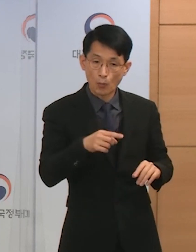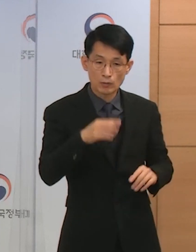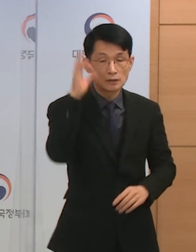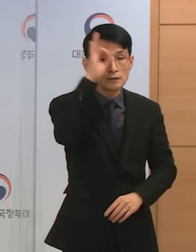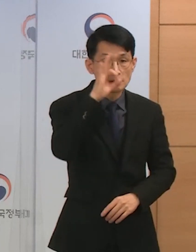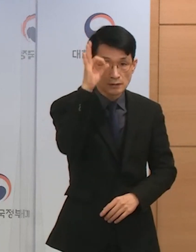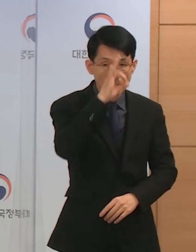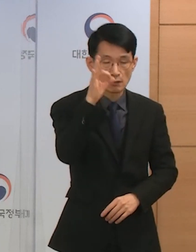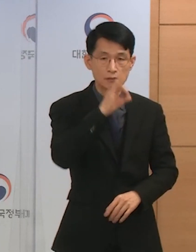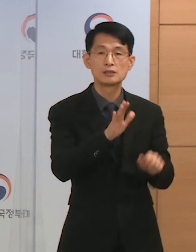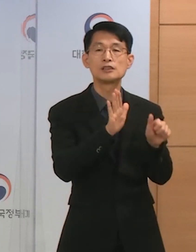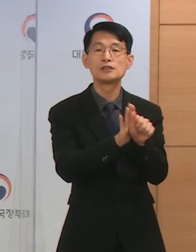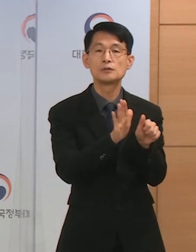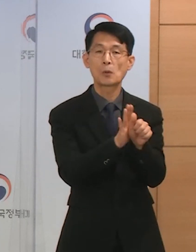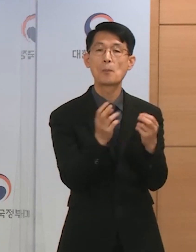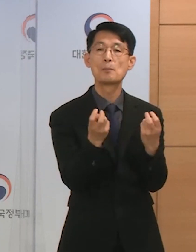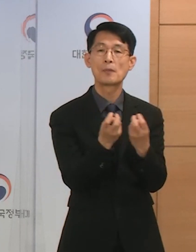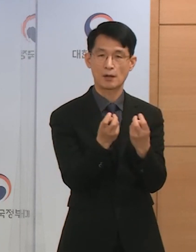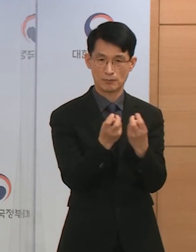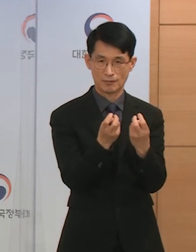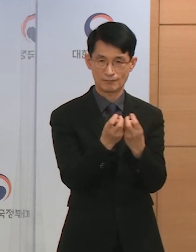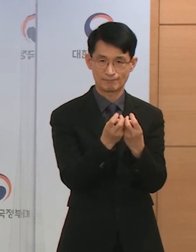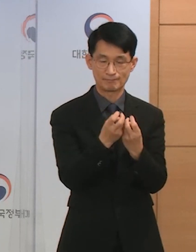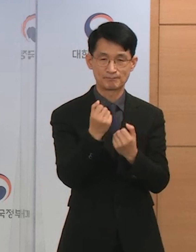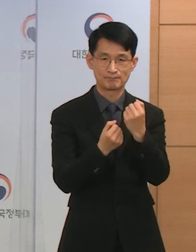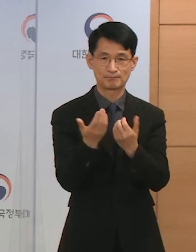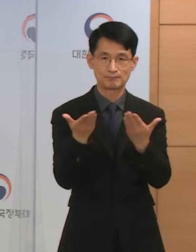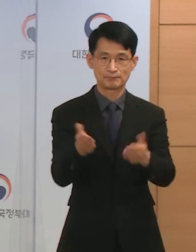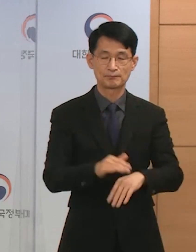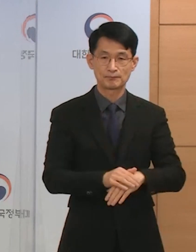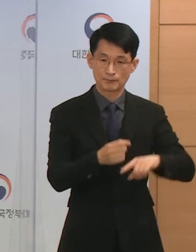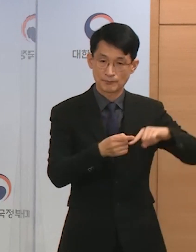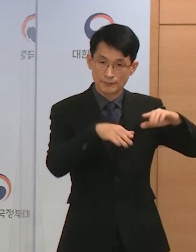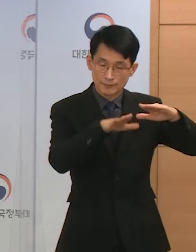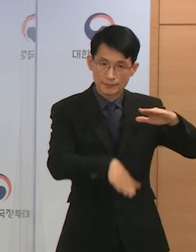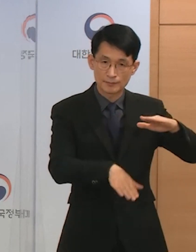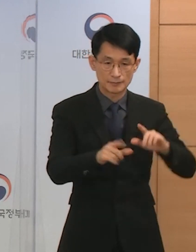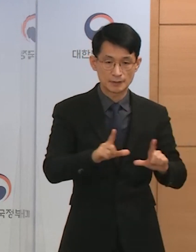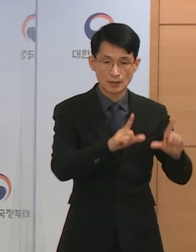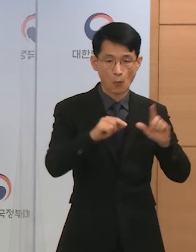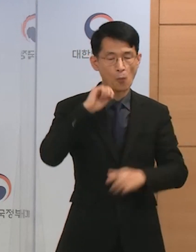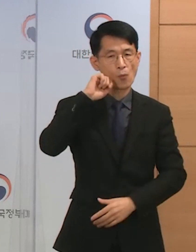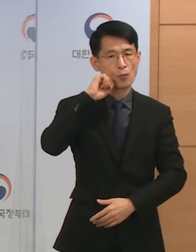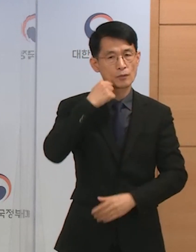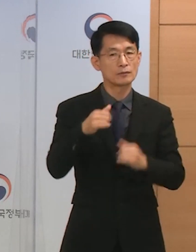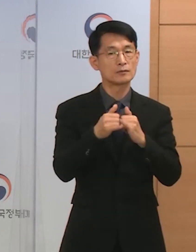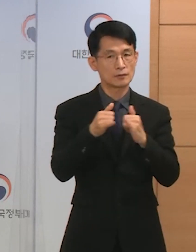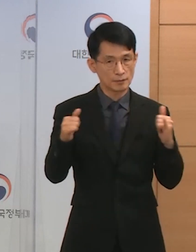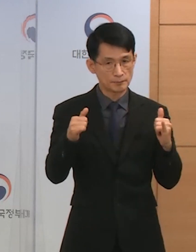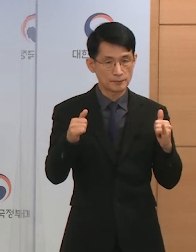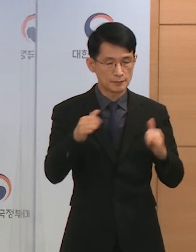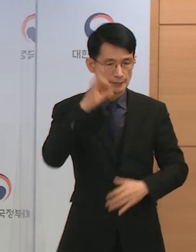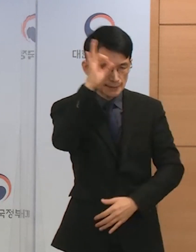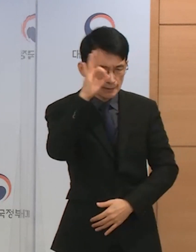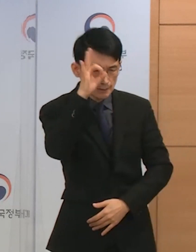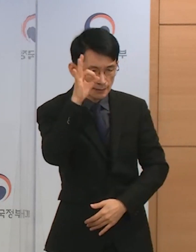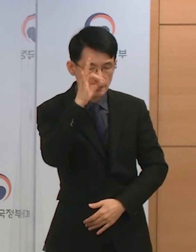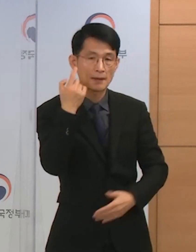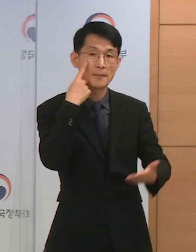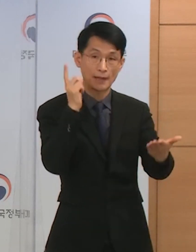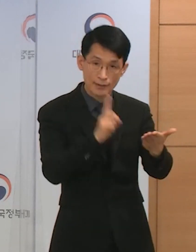방안에 대해서 말씀드리겠습니다. 반지하 가구 등 열악한 여건에 놓인 취약 기구를